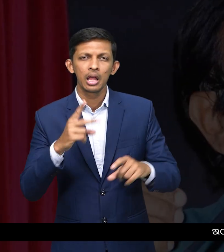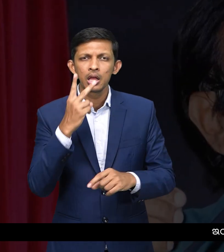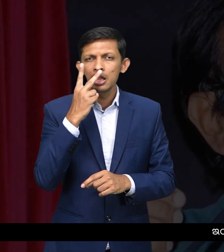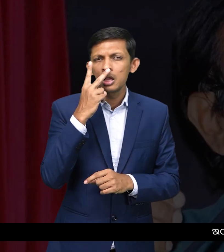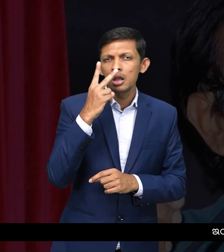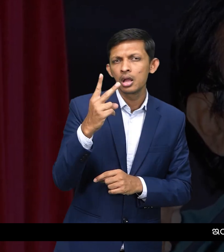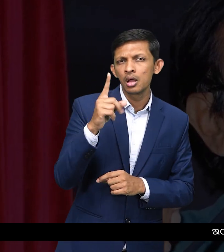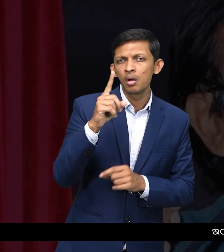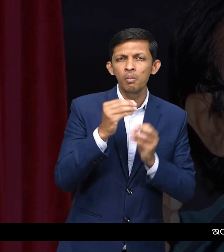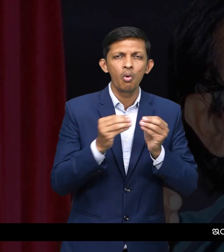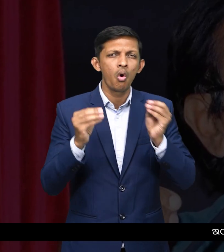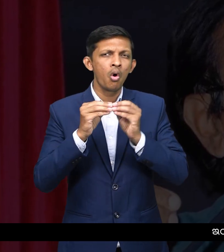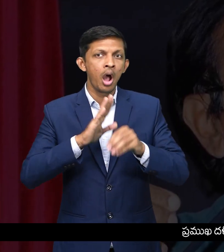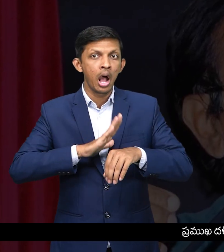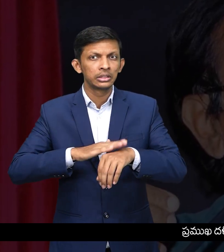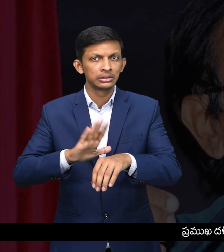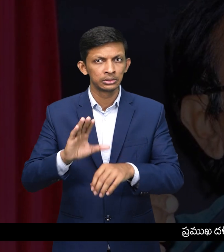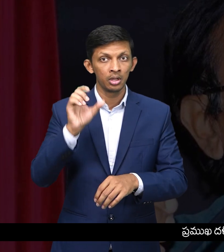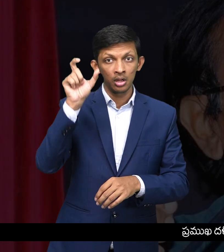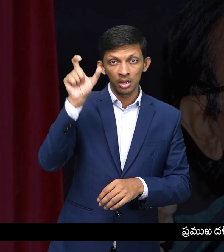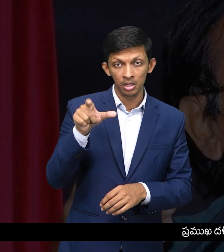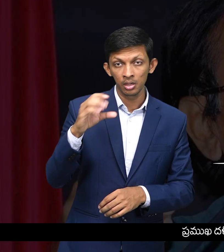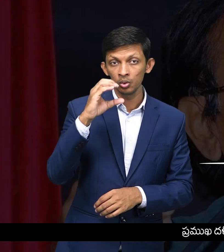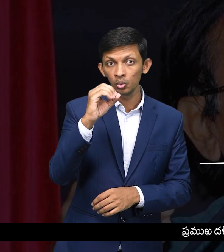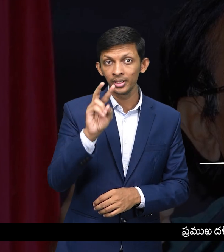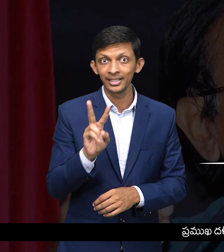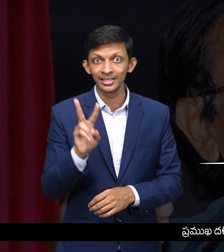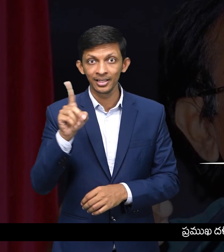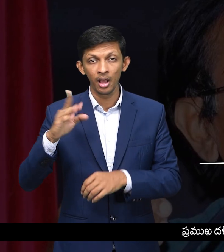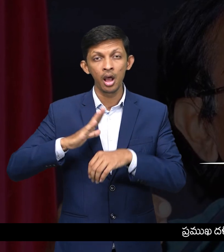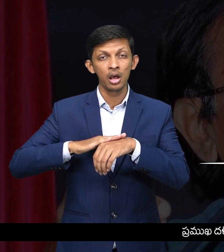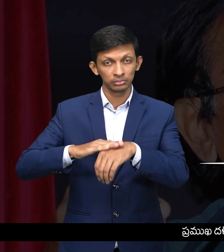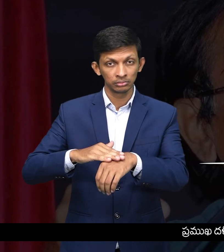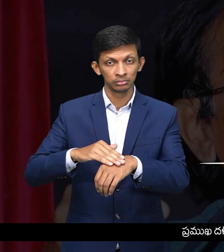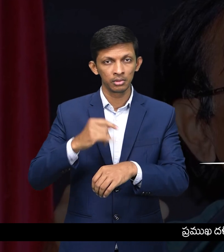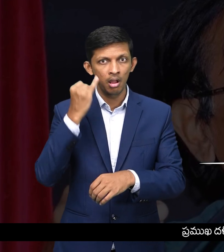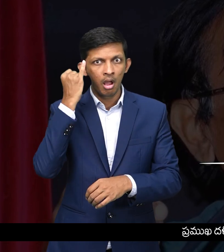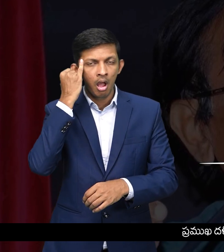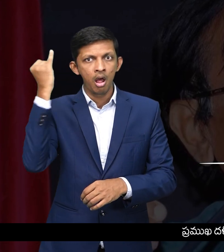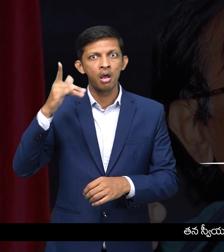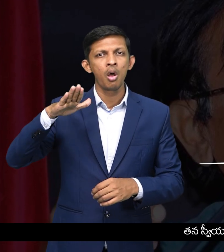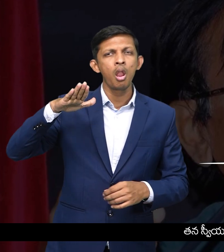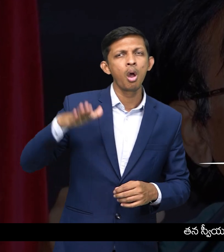ఇంకో అనుభవం చూద్దాం. ప్రముఖ దళిత రచయిత ఓం ప్రకాష్ వాల్మీకి తన స్వీయ